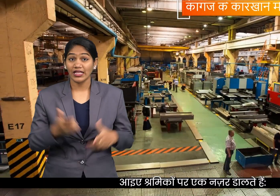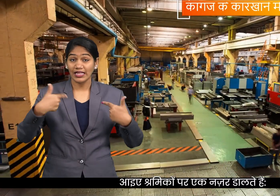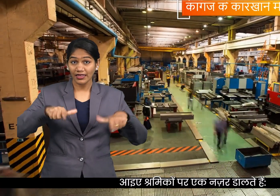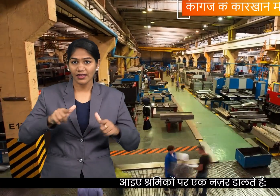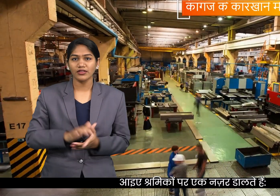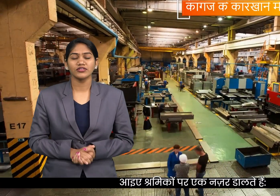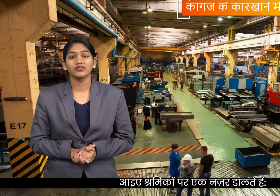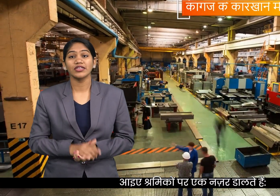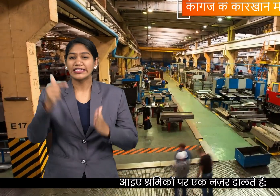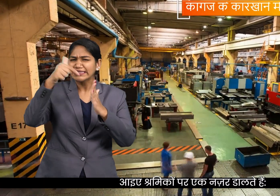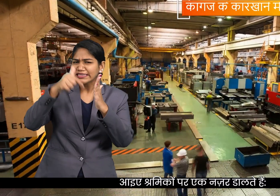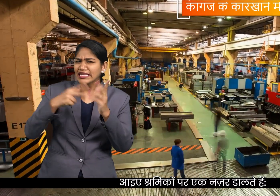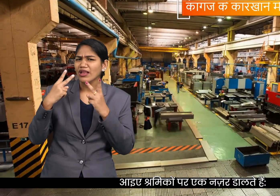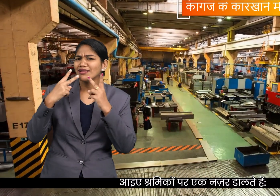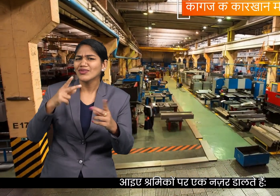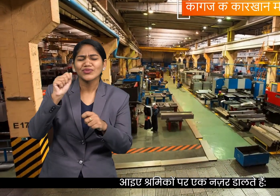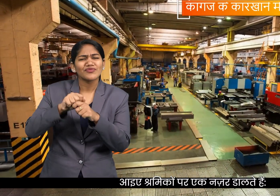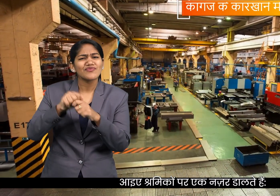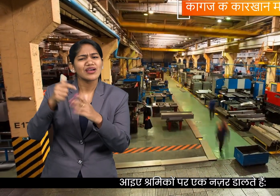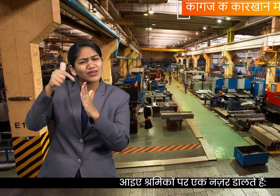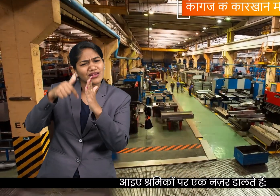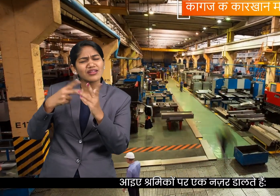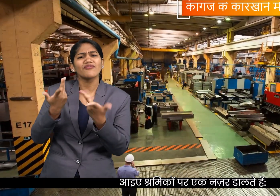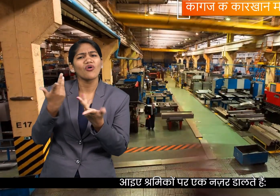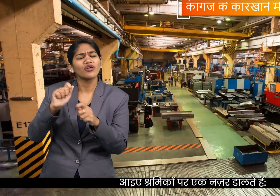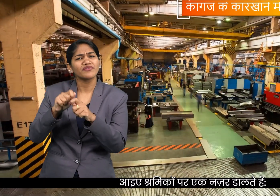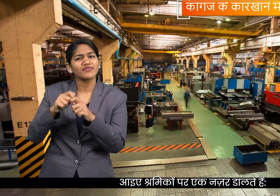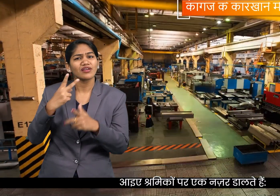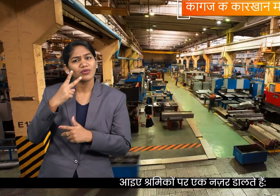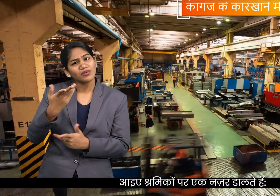आइए श्रमिकों पर एक नज़र डालते हैं।